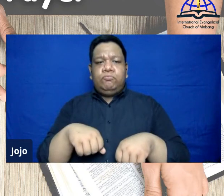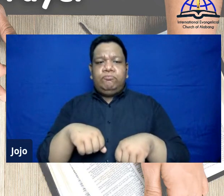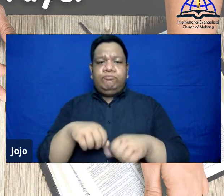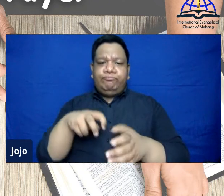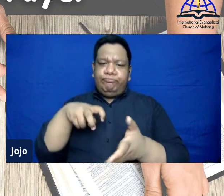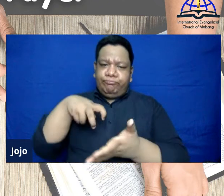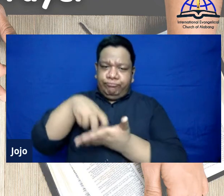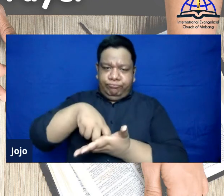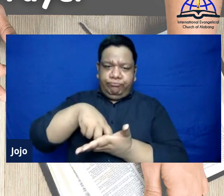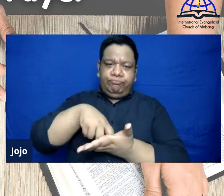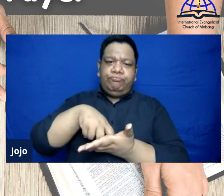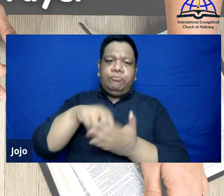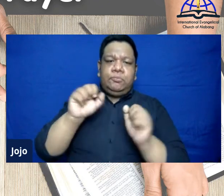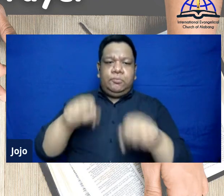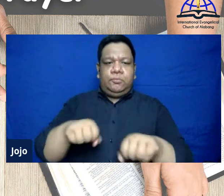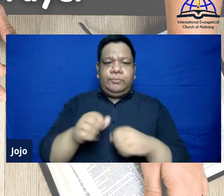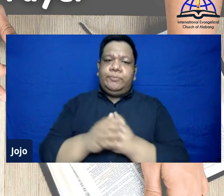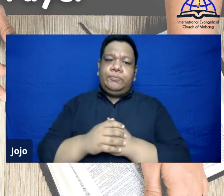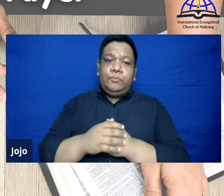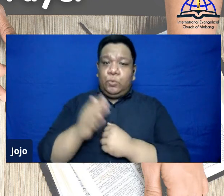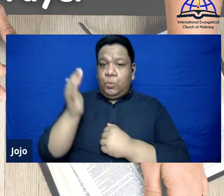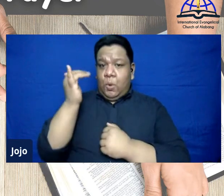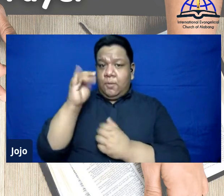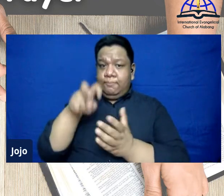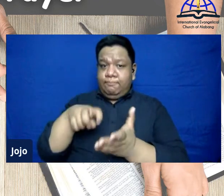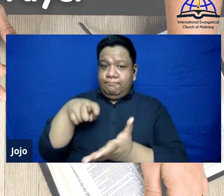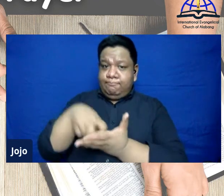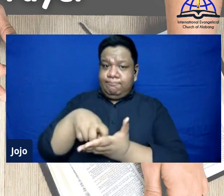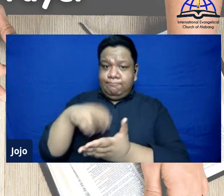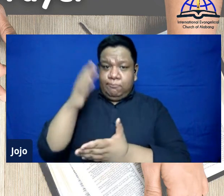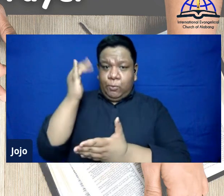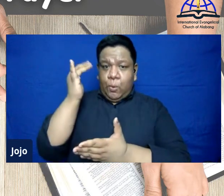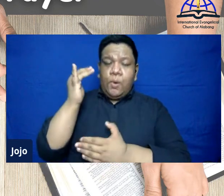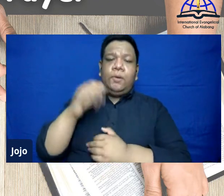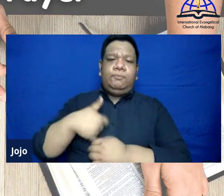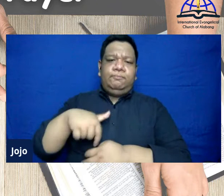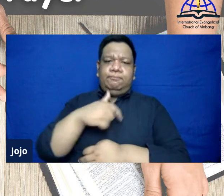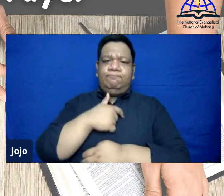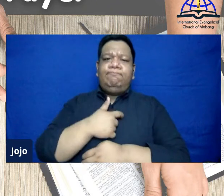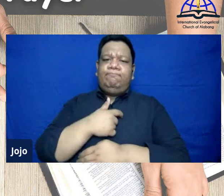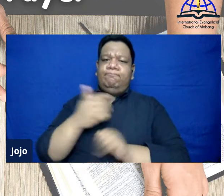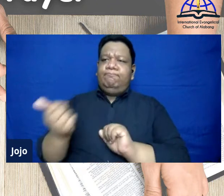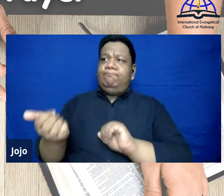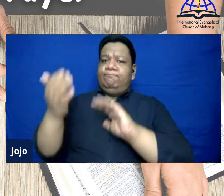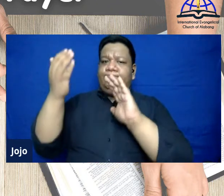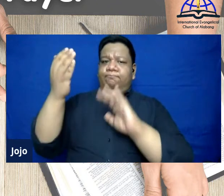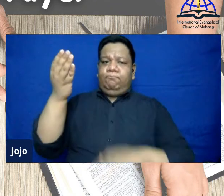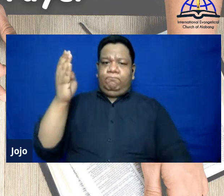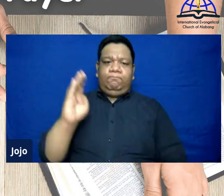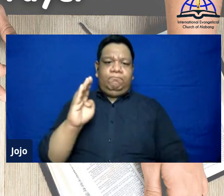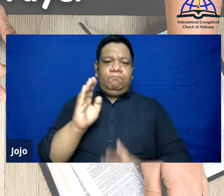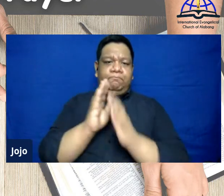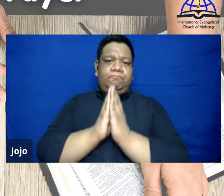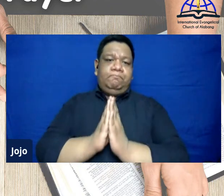knees. Bakit tayo mag-fall on our knees? Because we will come before God in prayer.